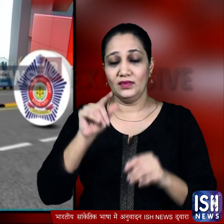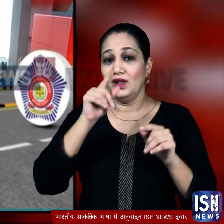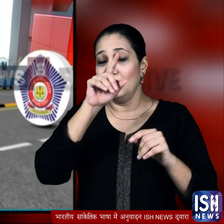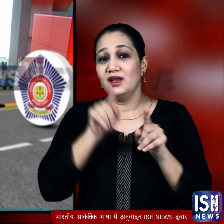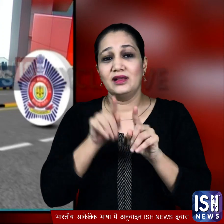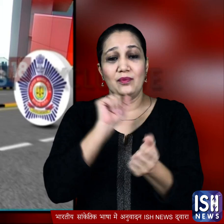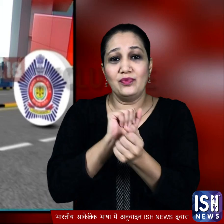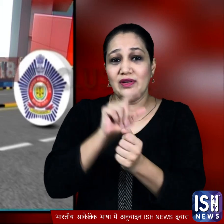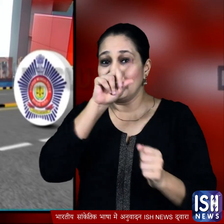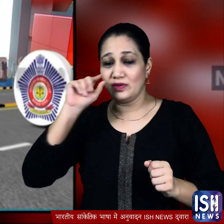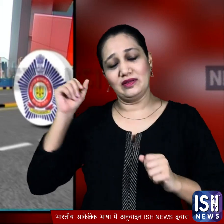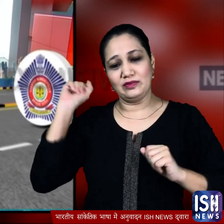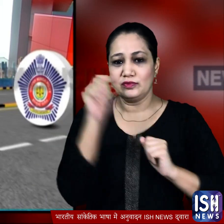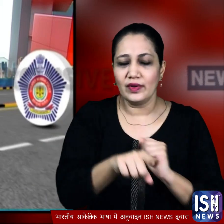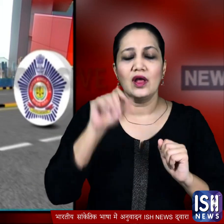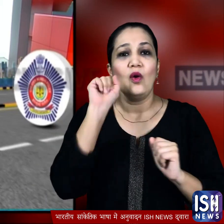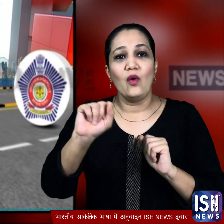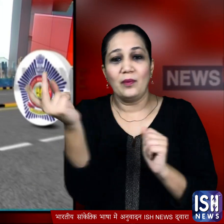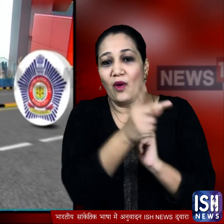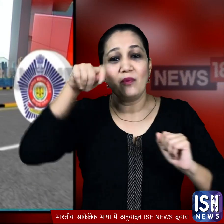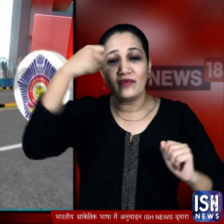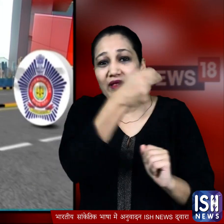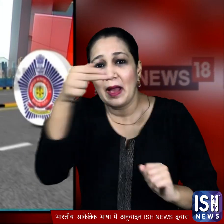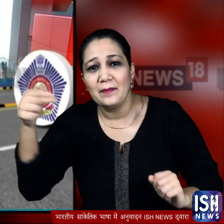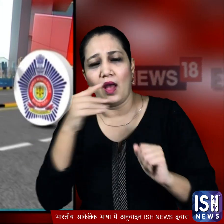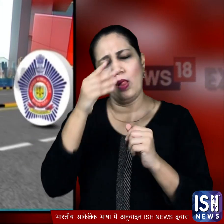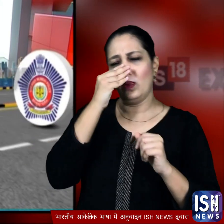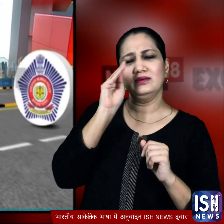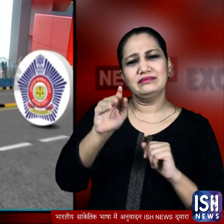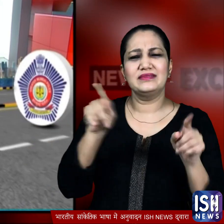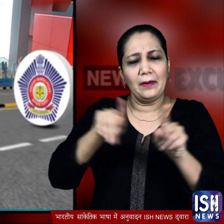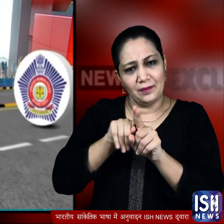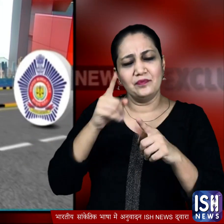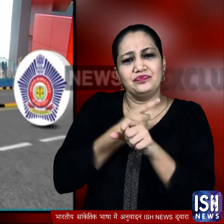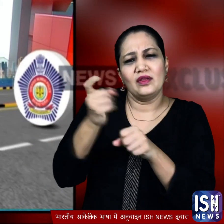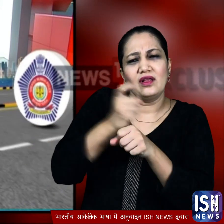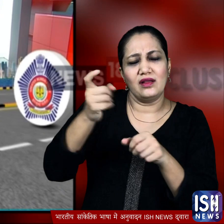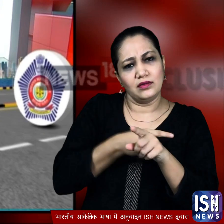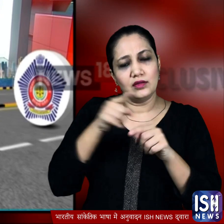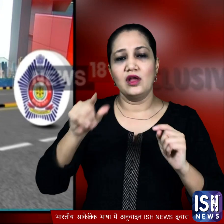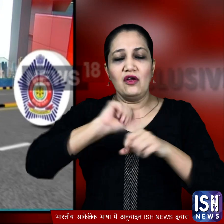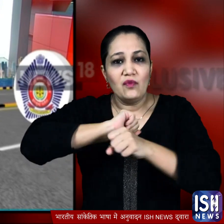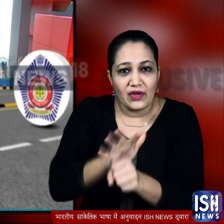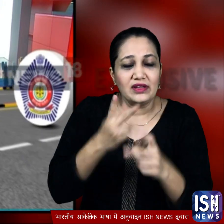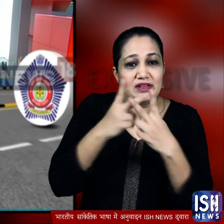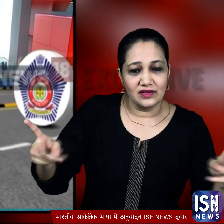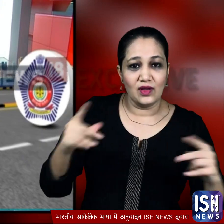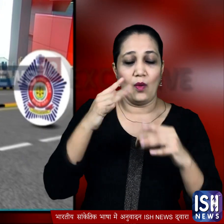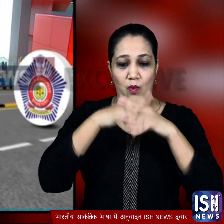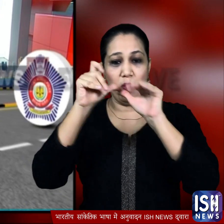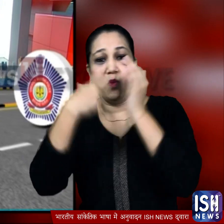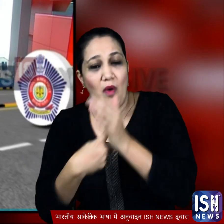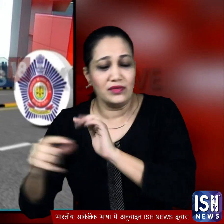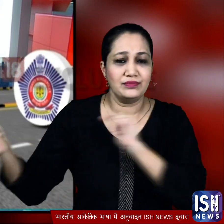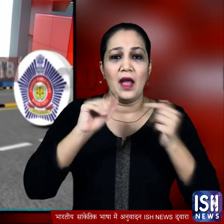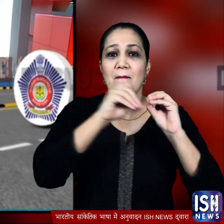ट्वीट में टाइगर श्रॉफ और दिशा पाटनी की फिल्मों का जिक्र करते हुए चुटीले अंदाज में अपील भी की और लिखा कि वायरस के खिलाफ जारी वॉर